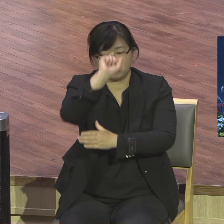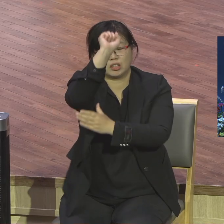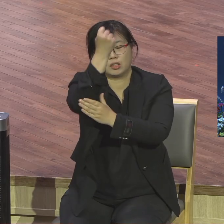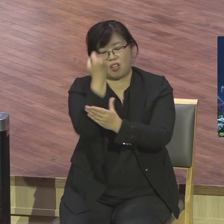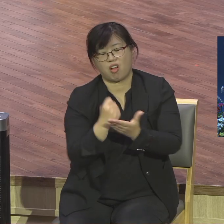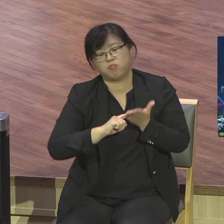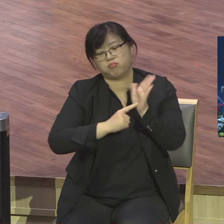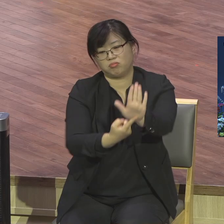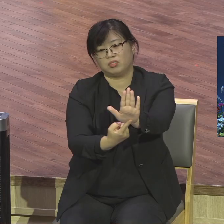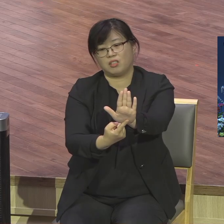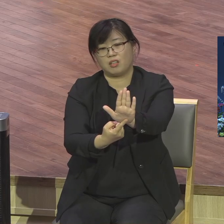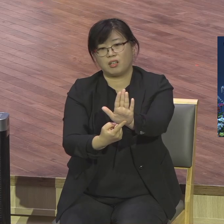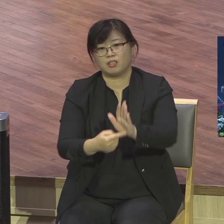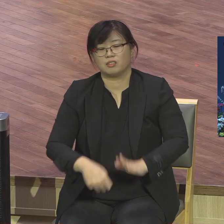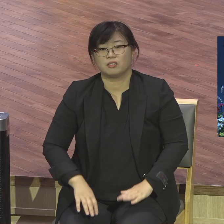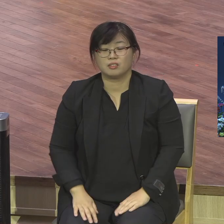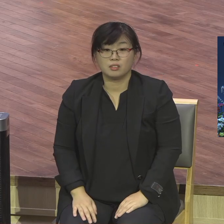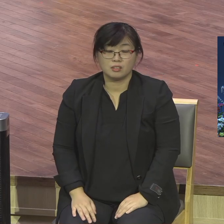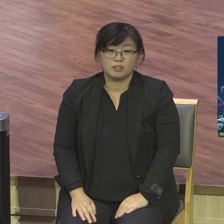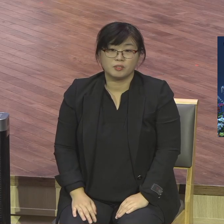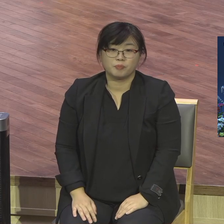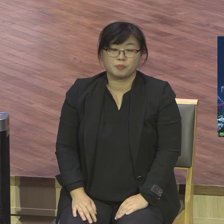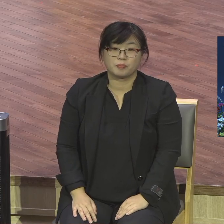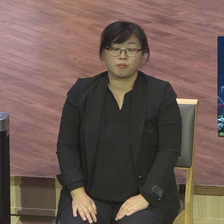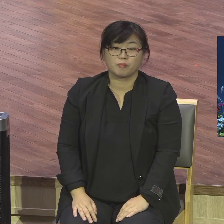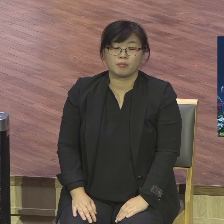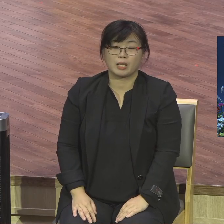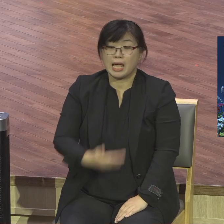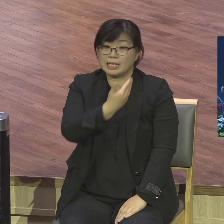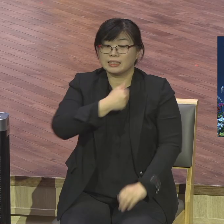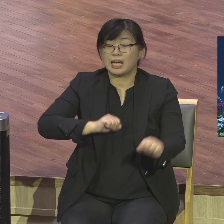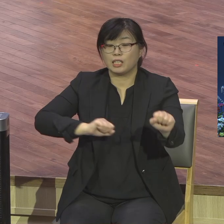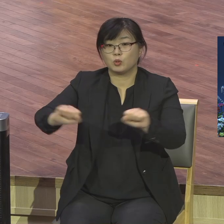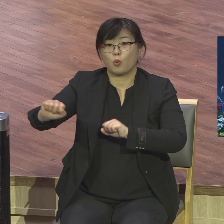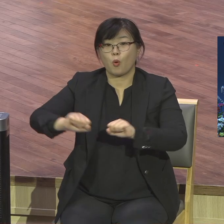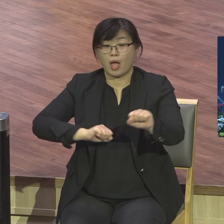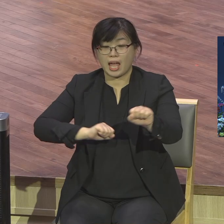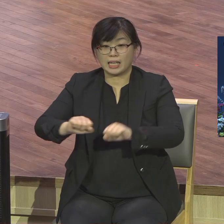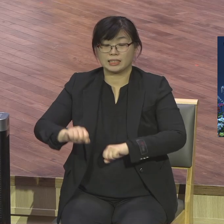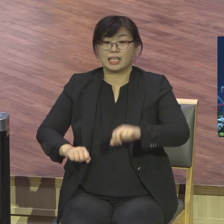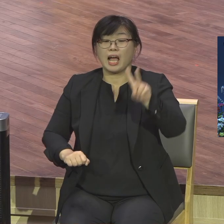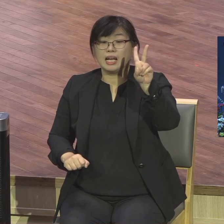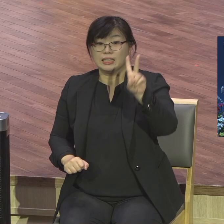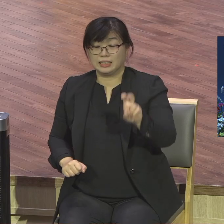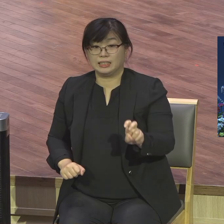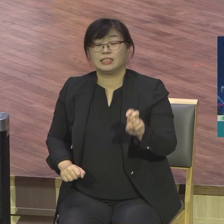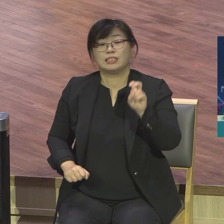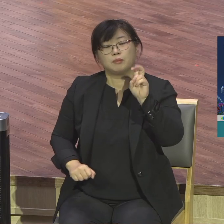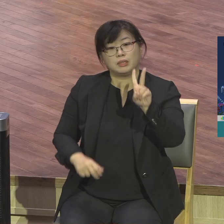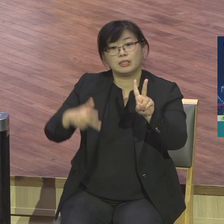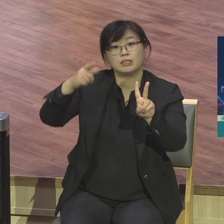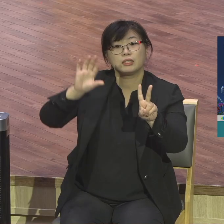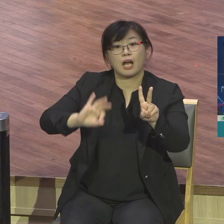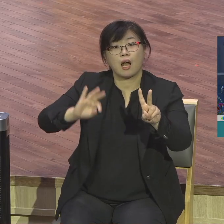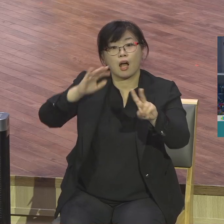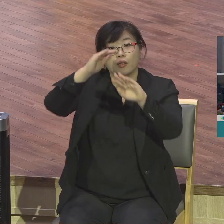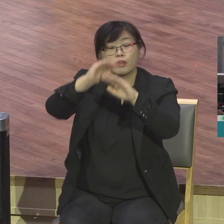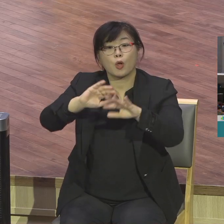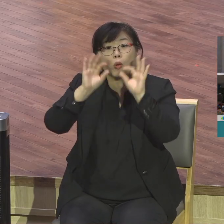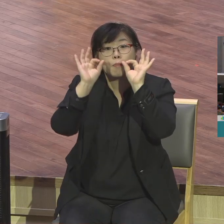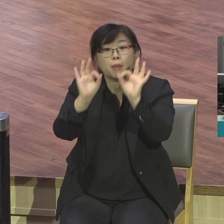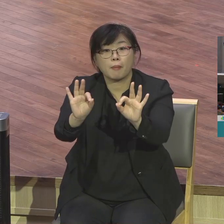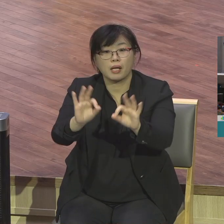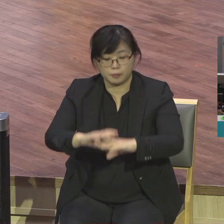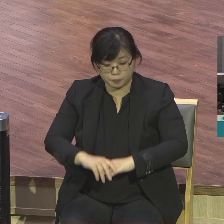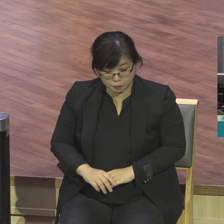축제가 돼야 된 이유 4등전 2장 46절에 나오는데 날마다 마음을 같이하여 성전에 모으기를